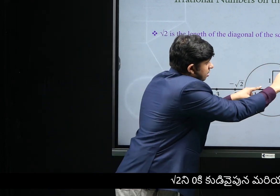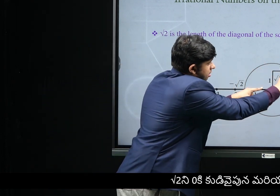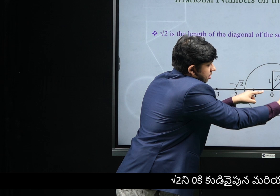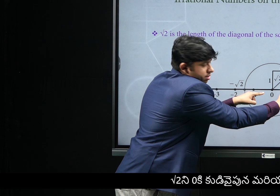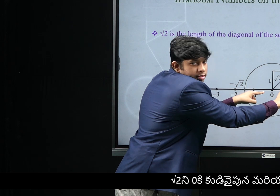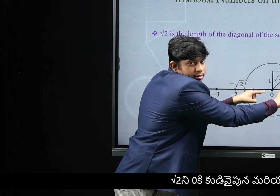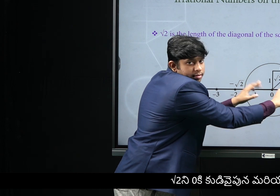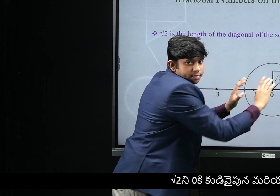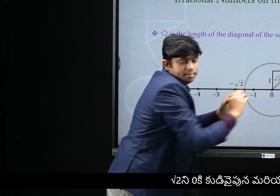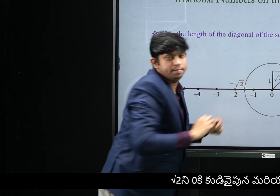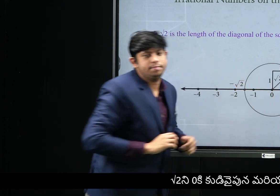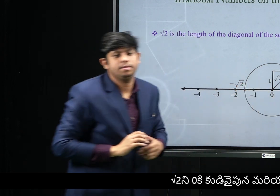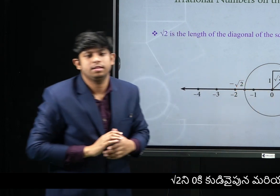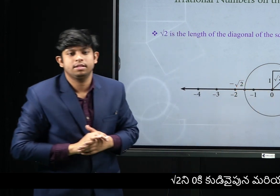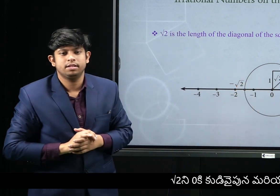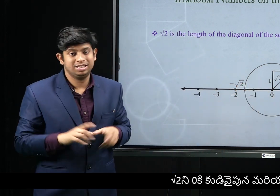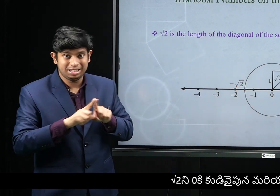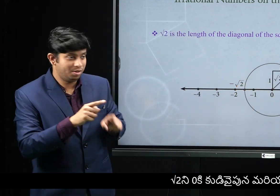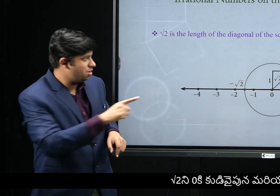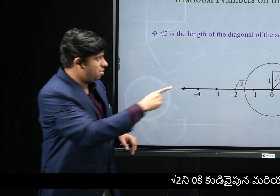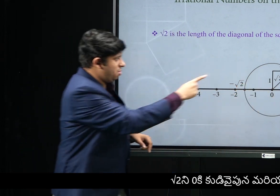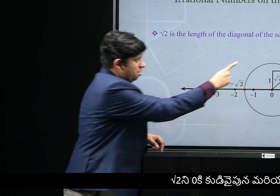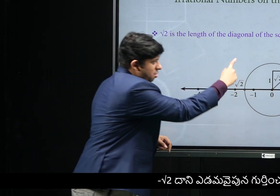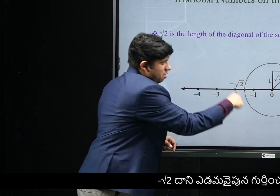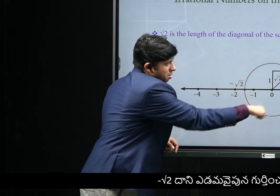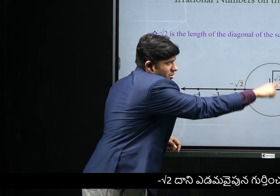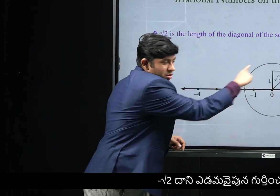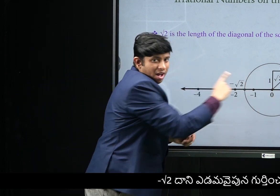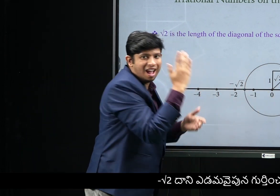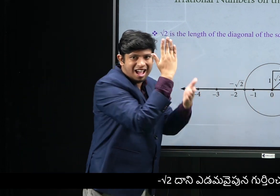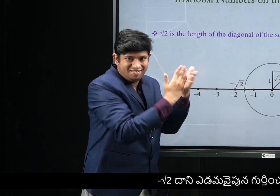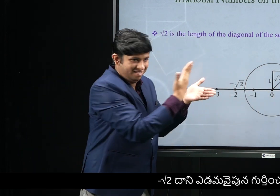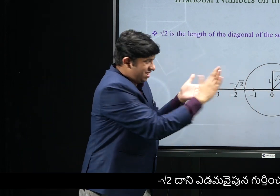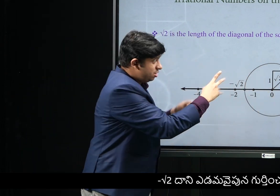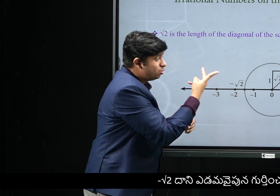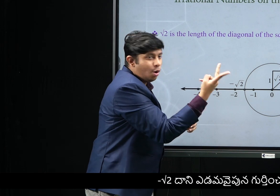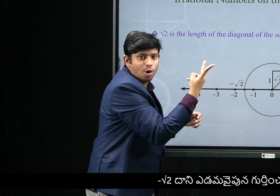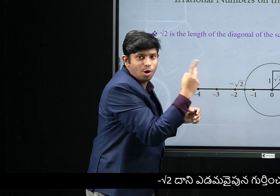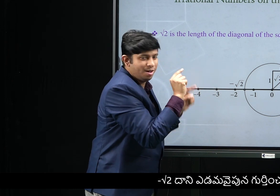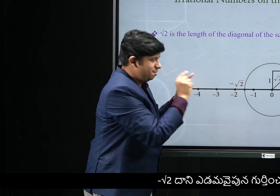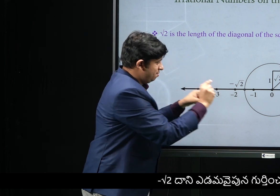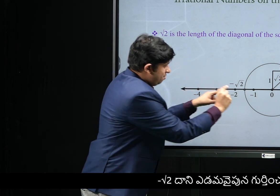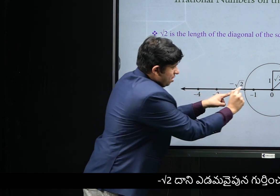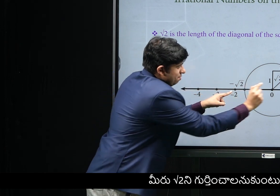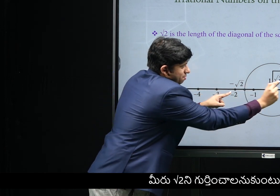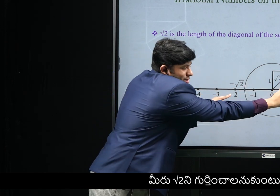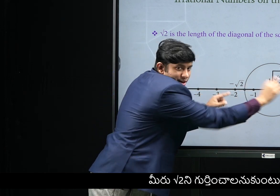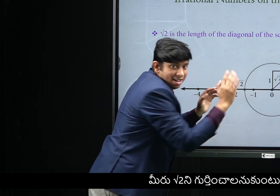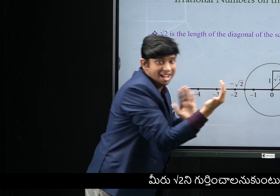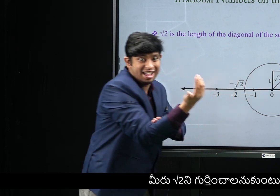స్క్వేర్ రూట్ 2ని 0కి కుడివైపున మరియు మైనస్ స్క్వేర్ రూట్ 2ని దాని ఎడమవైపున గుర్తించటం. మీరు స్క్వేర్ రూట్